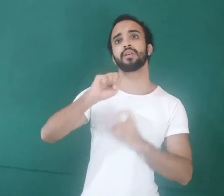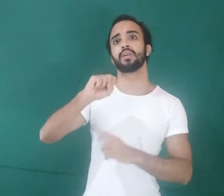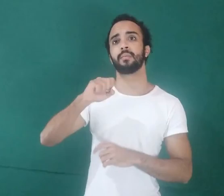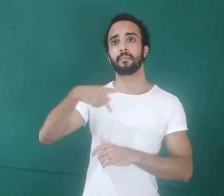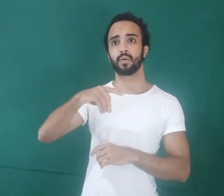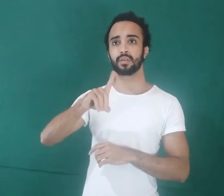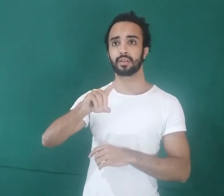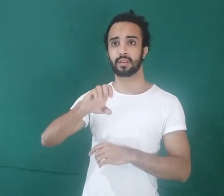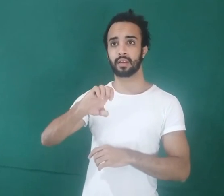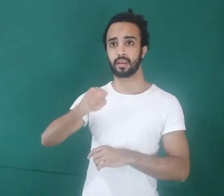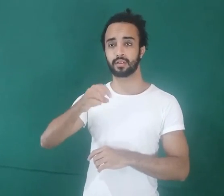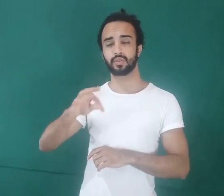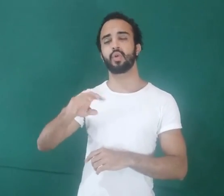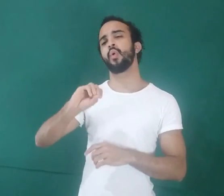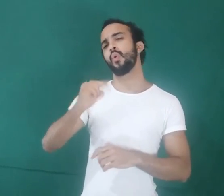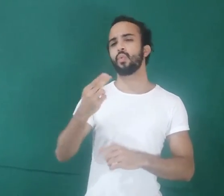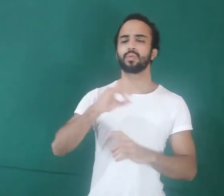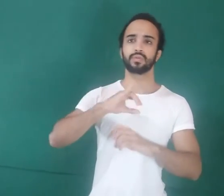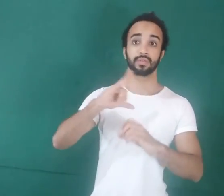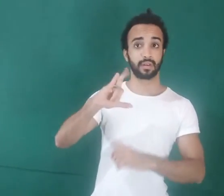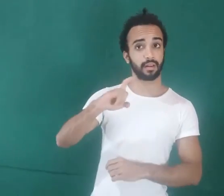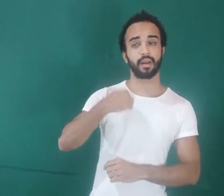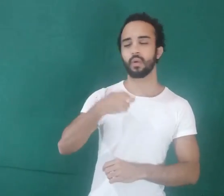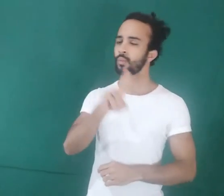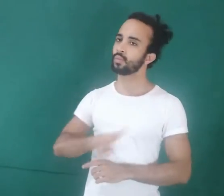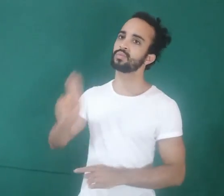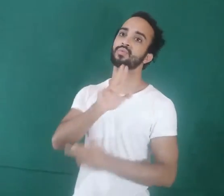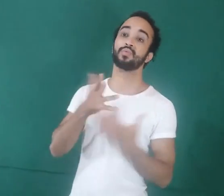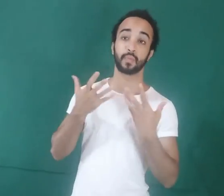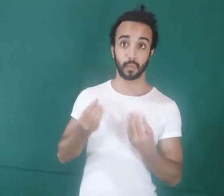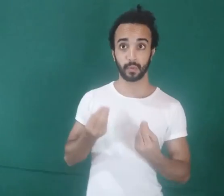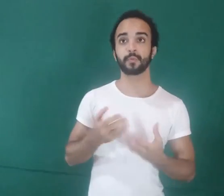vir falar comigo no Instagram. Eu uso muito o Instagram. Então, e o meu e-mail,